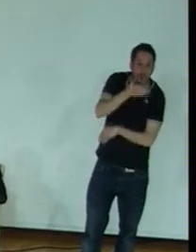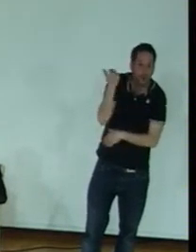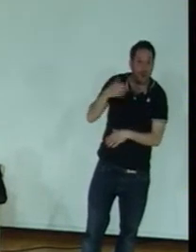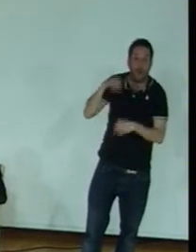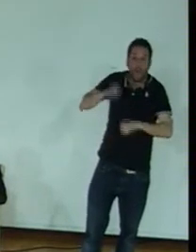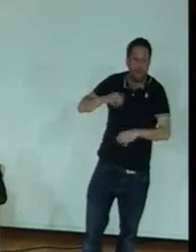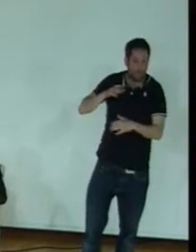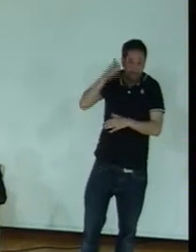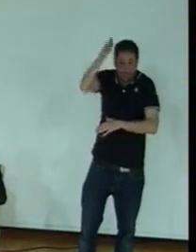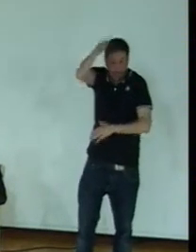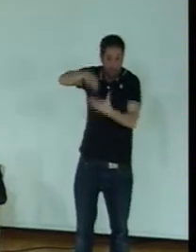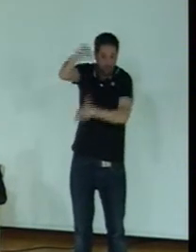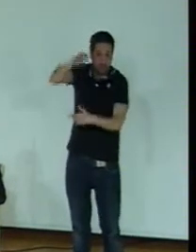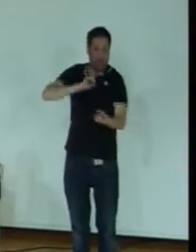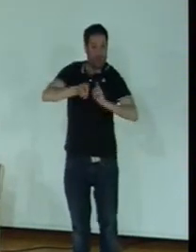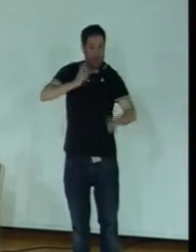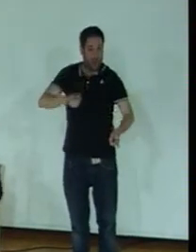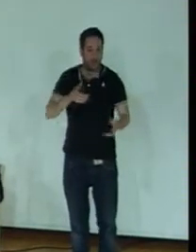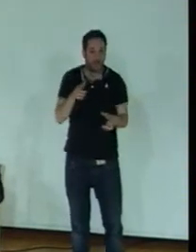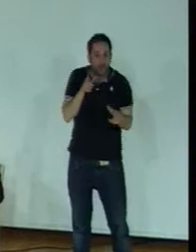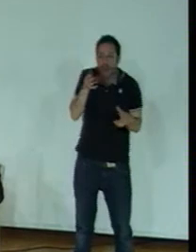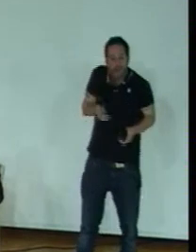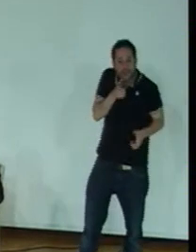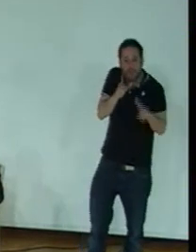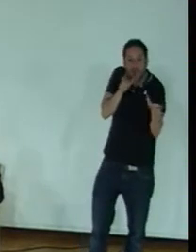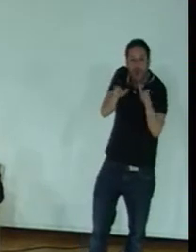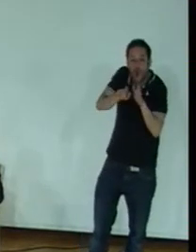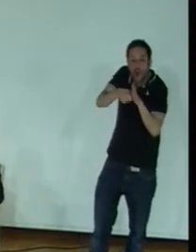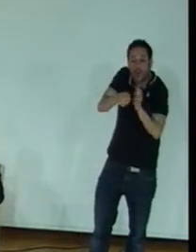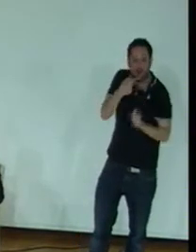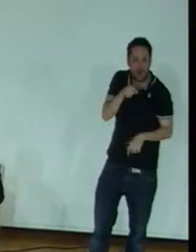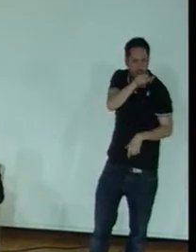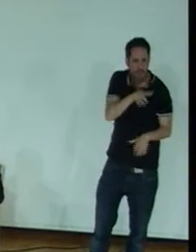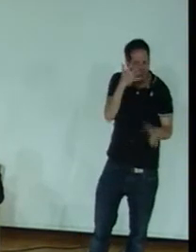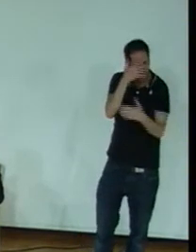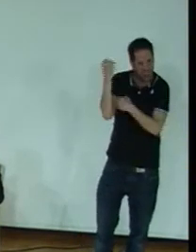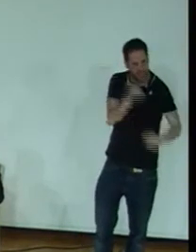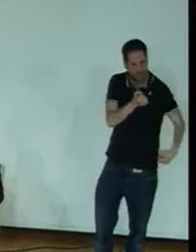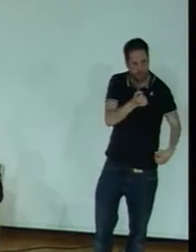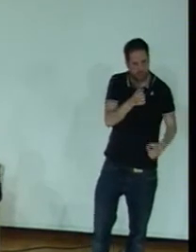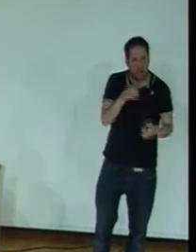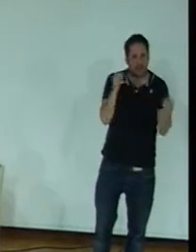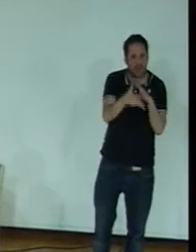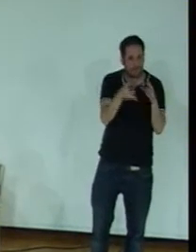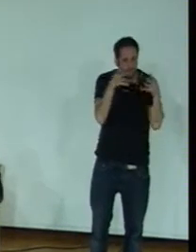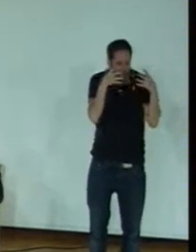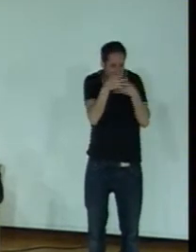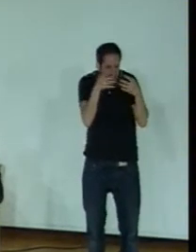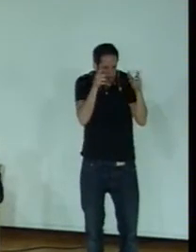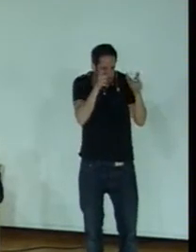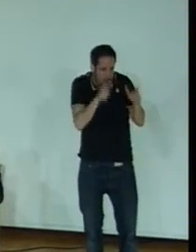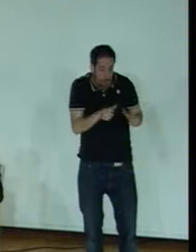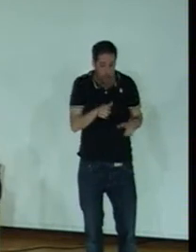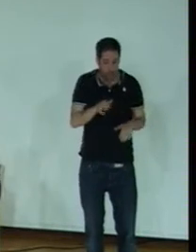gouvernement totalitaire au pouvoir, demain c'est une question de mots-clés. Aujourd'hui, si vous me dites « je vais filtrer djihadistes », sur Internet. Bon, si c'est pour retrouver